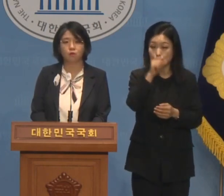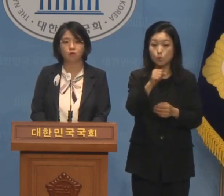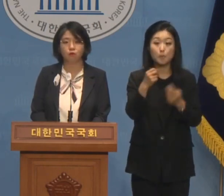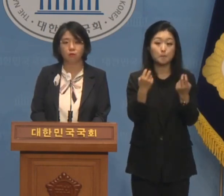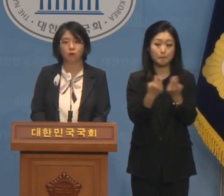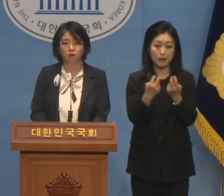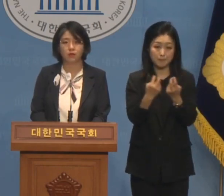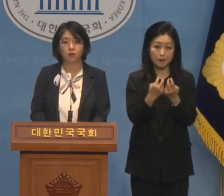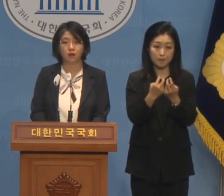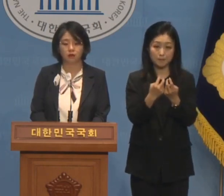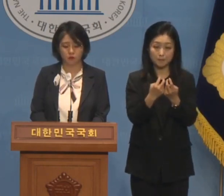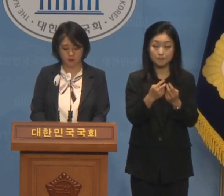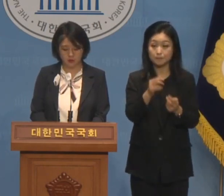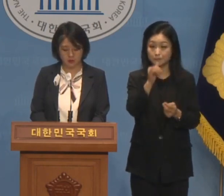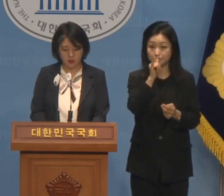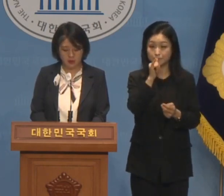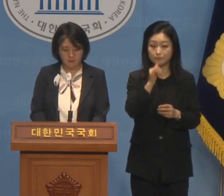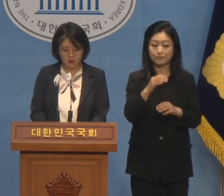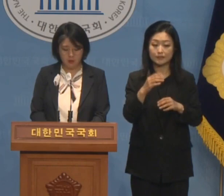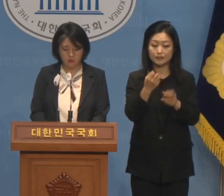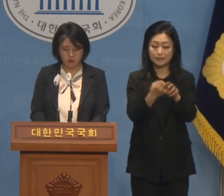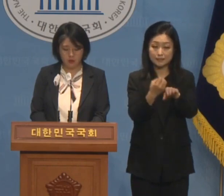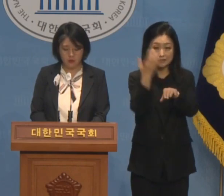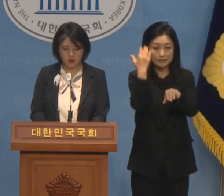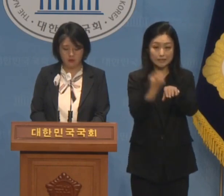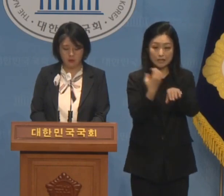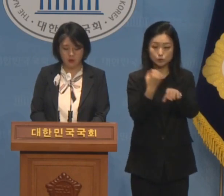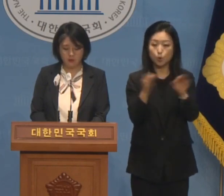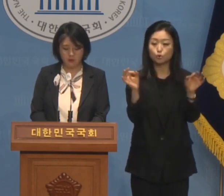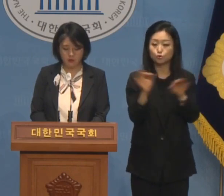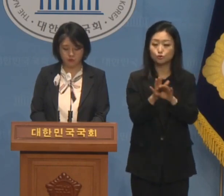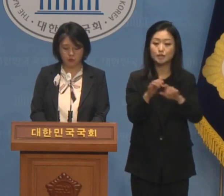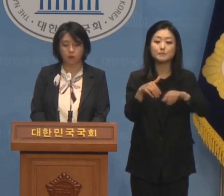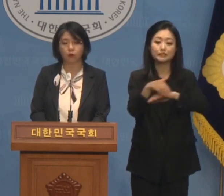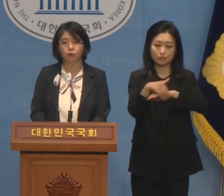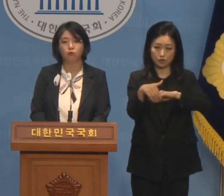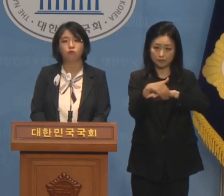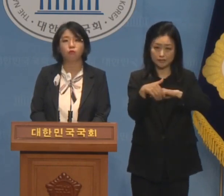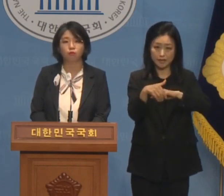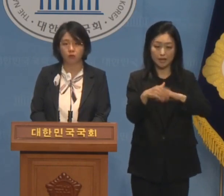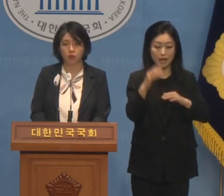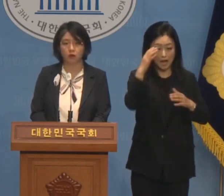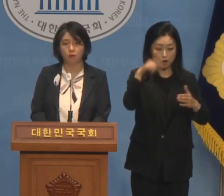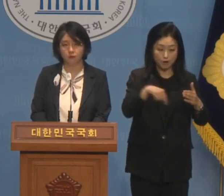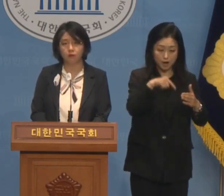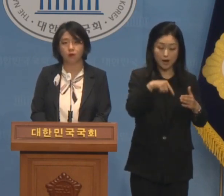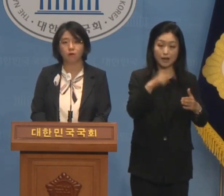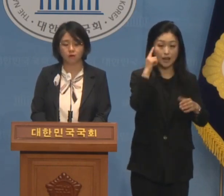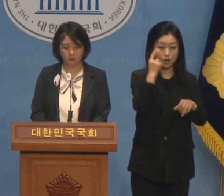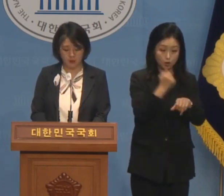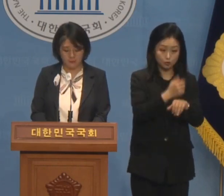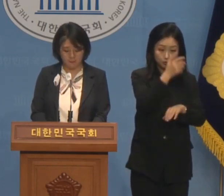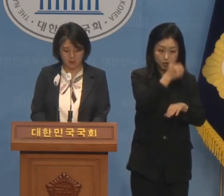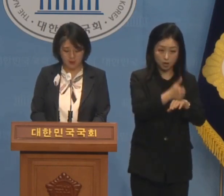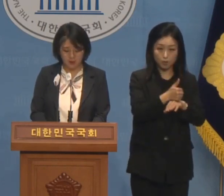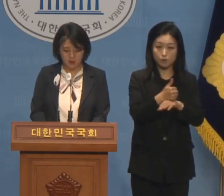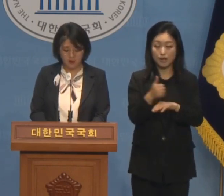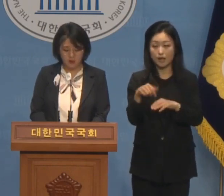강력한 탄소 중립 정책이라는 것은 이미 국내외의 정량적 연구 결과로도 충분히 검증되어